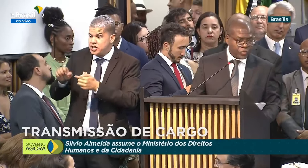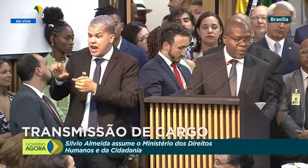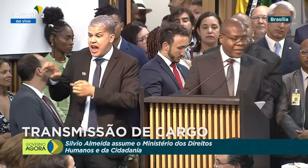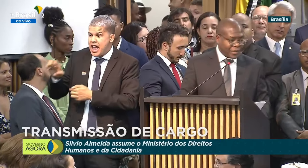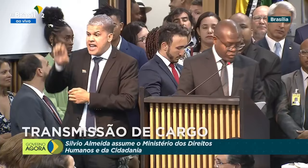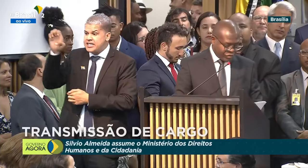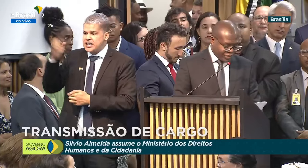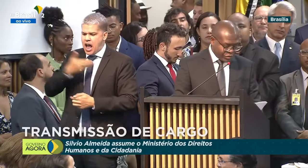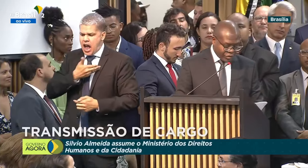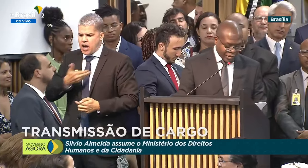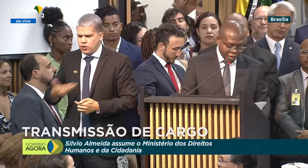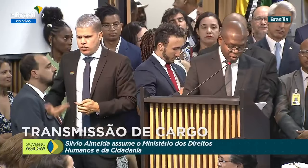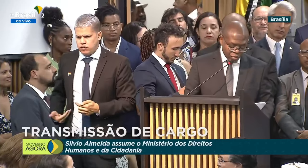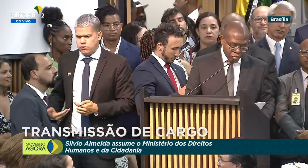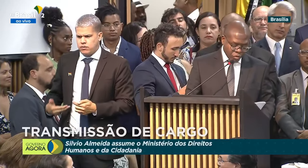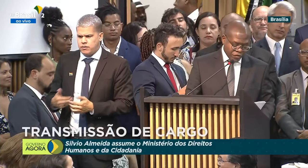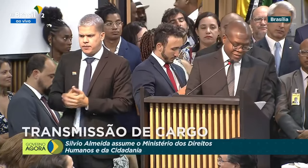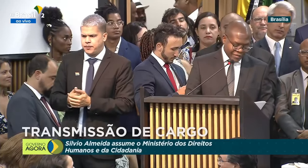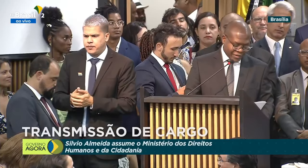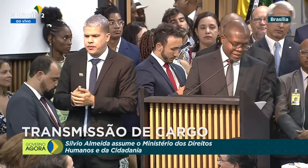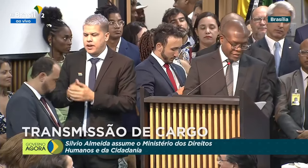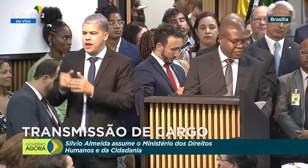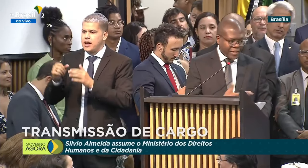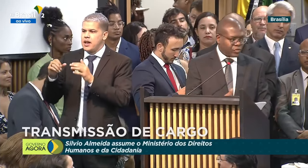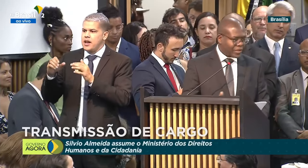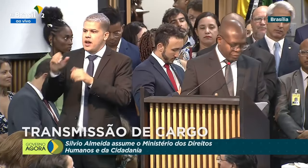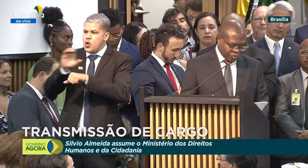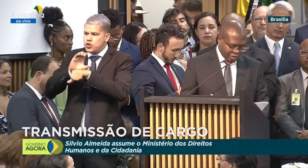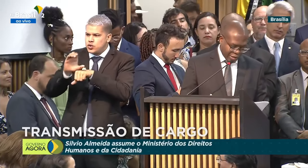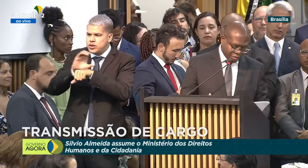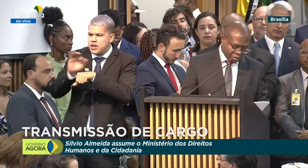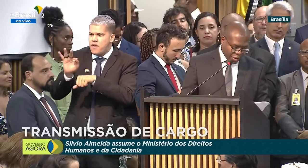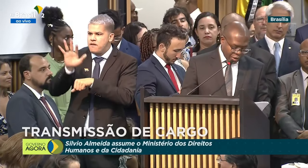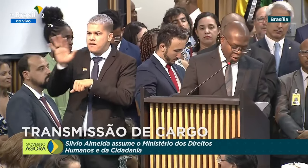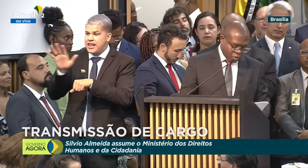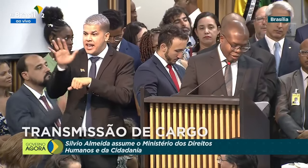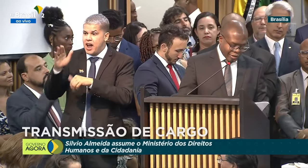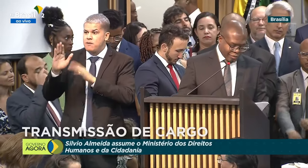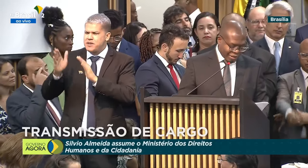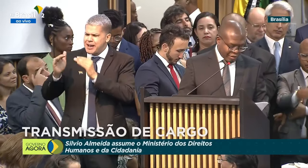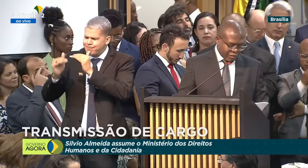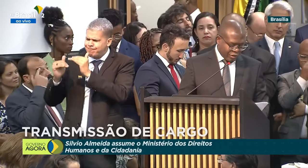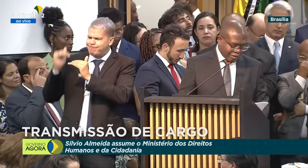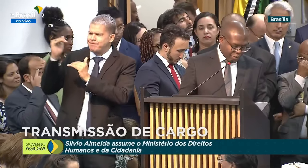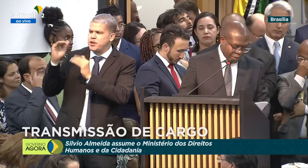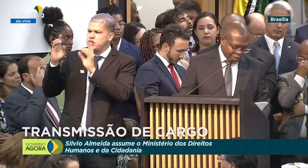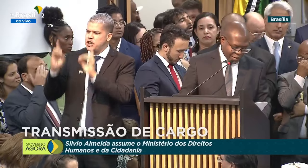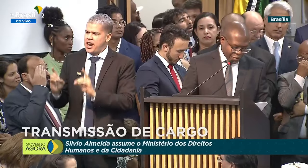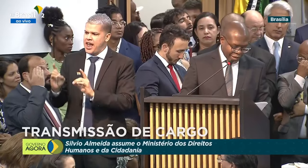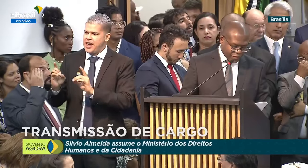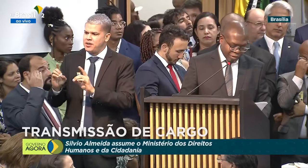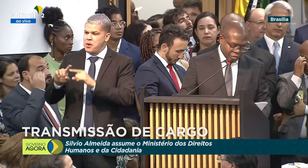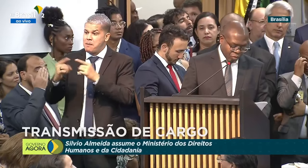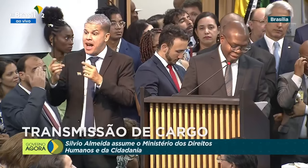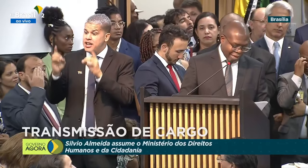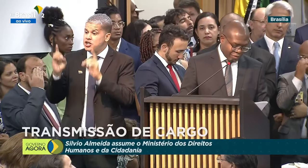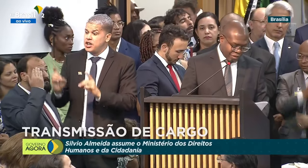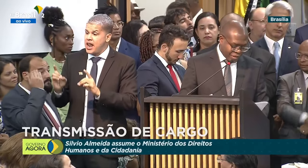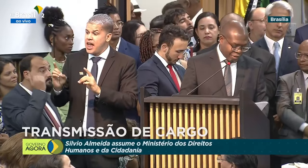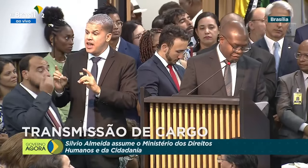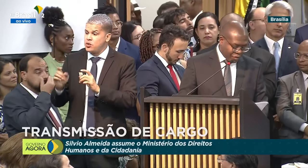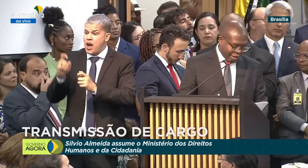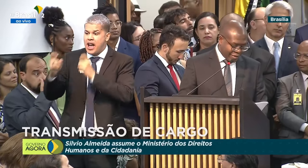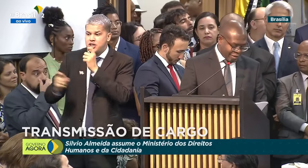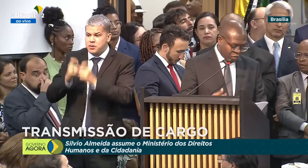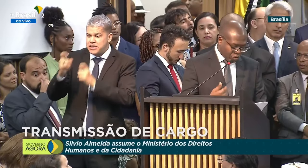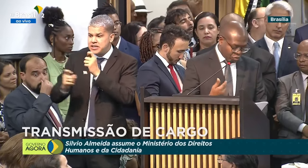desenvolvido sobre arte da construção de 88 logou fazer avançar diversos ramos do direito o direito administrativo no entanto permanecer o relativamente intocado